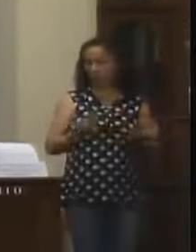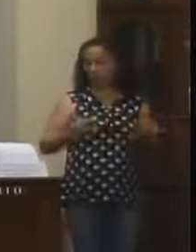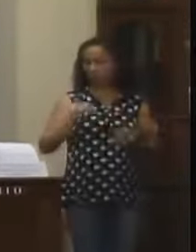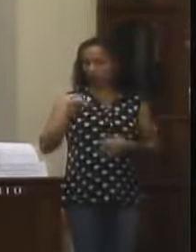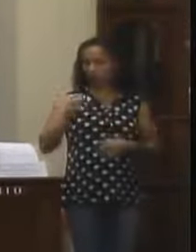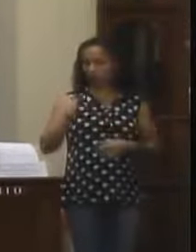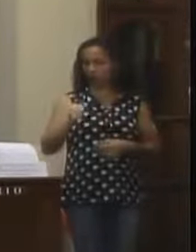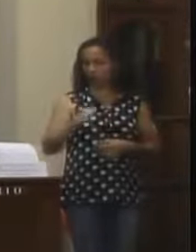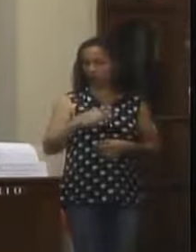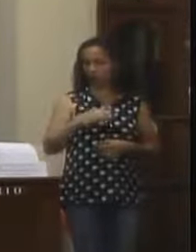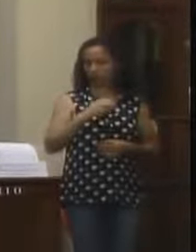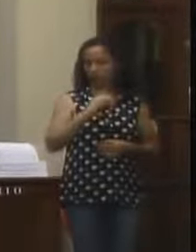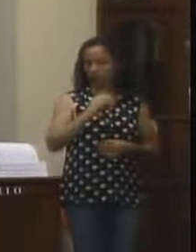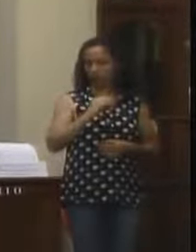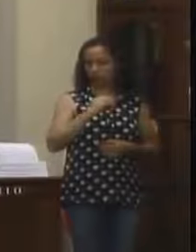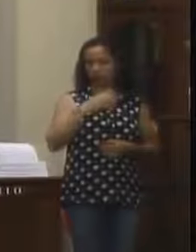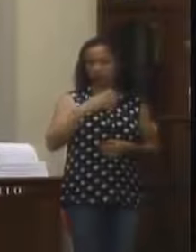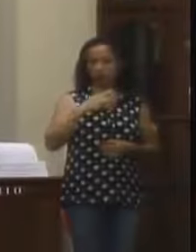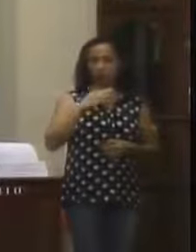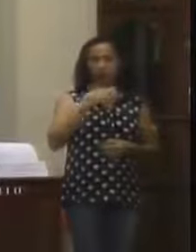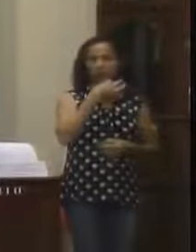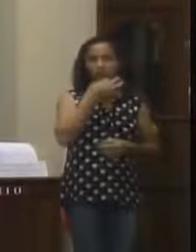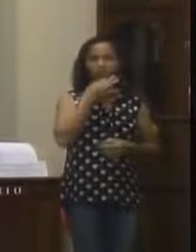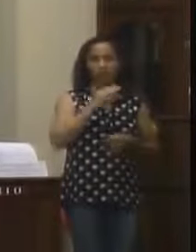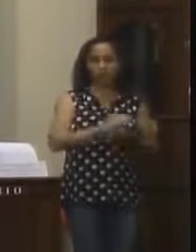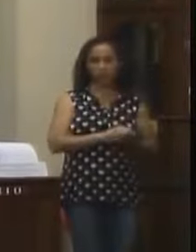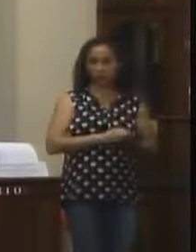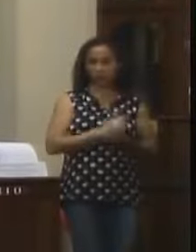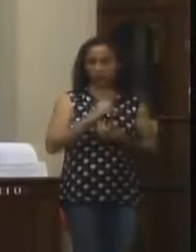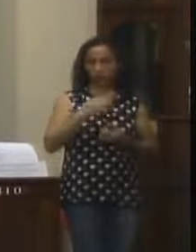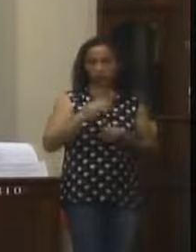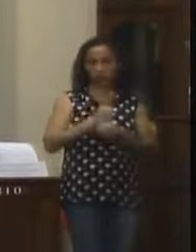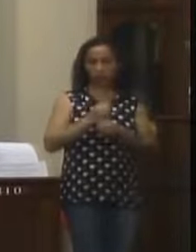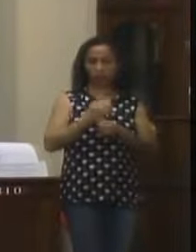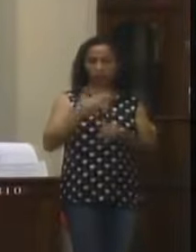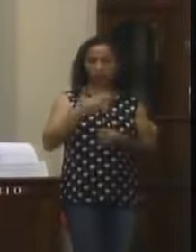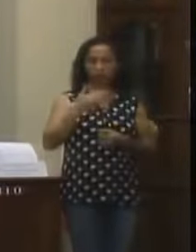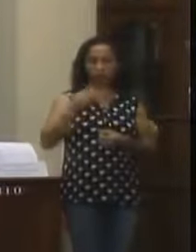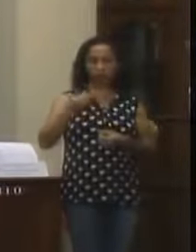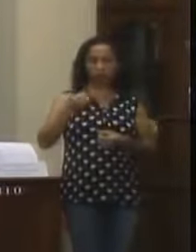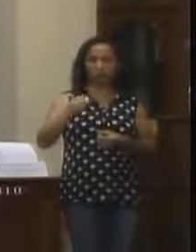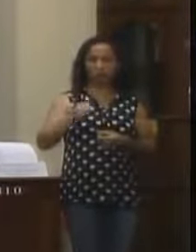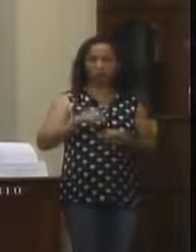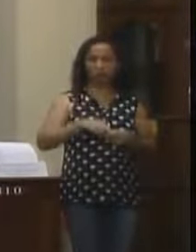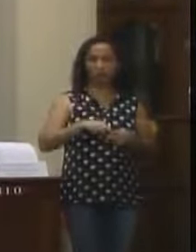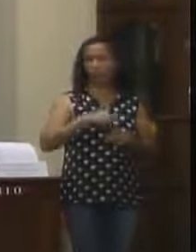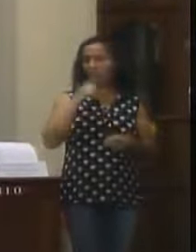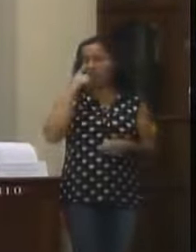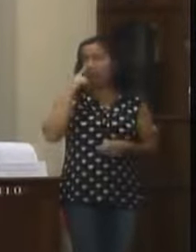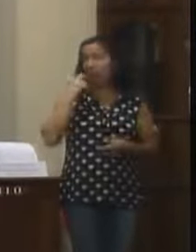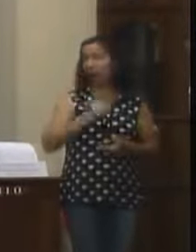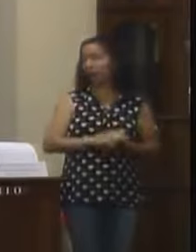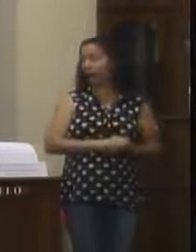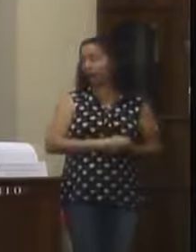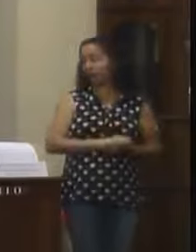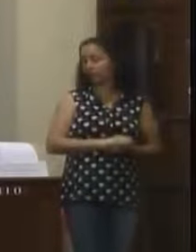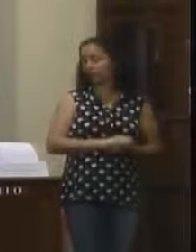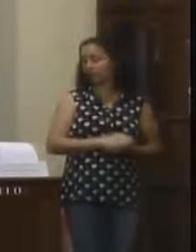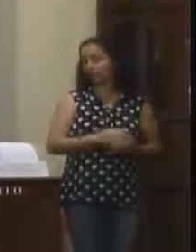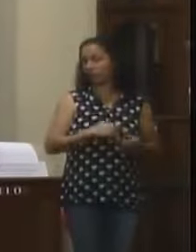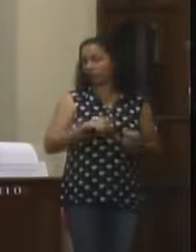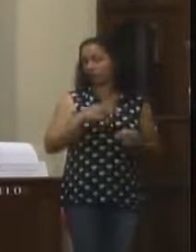legislativa encaminhada pelo novo vereador é formalmente e materialmente constitucional, legal e jurídico, não vendo obstáculo para a continuidade da tramitação. É o